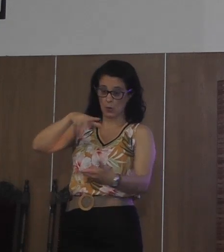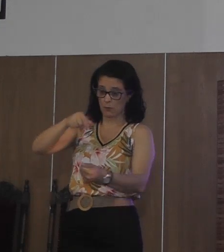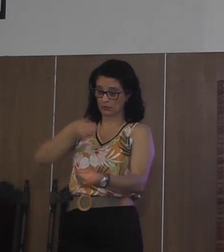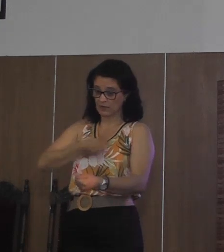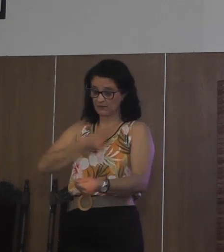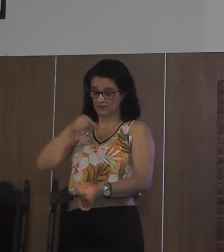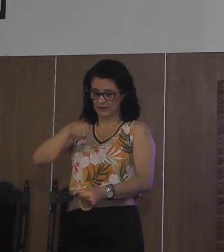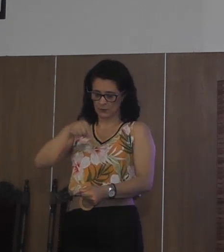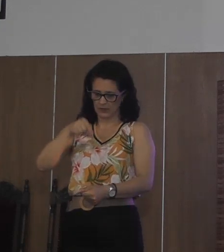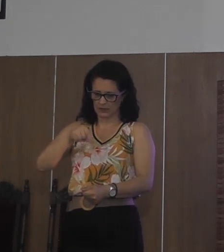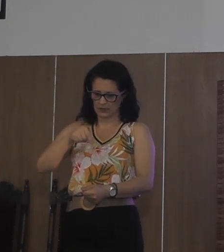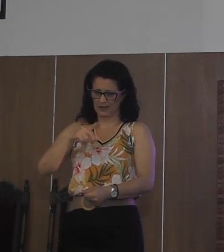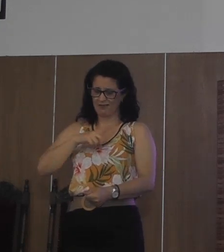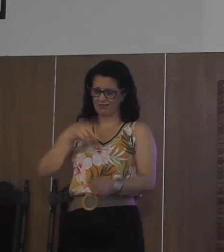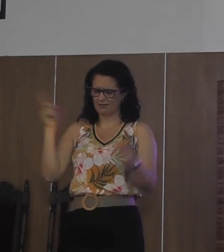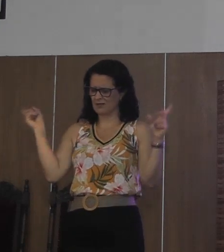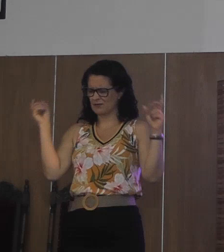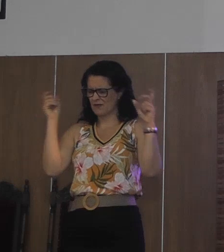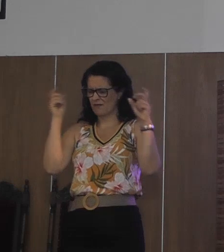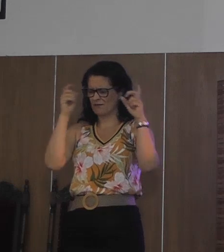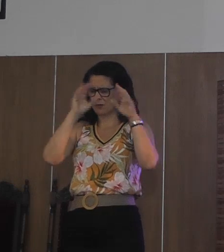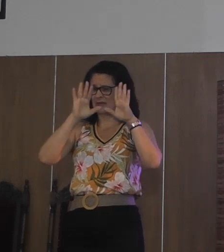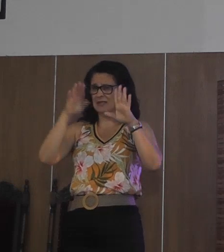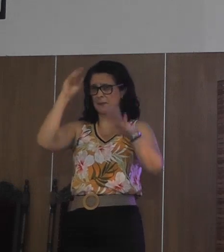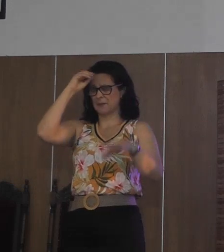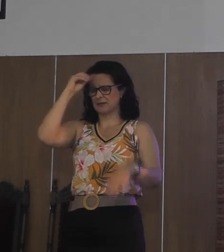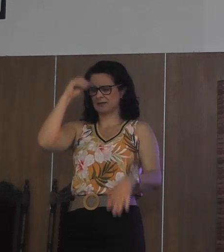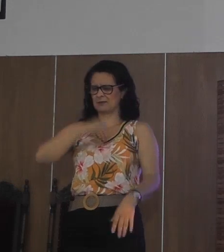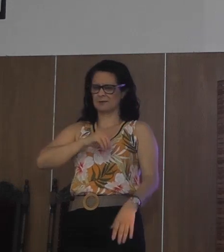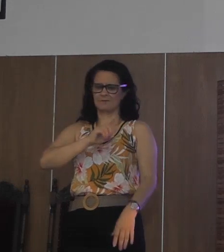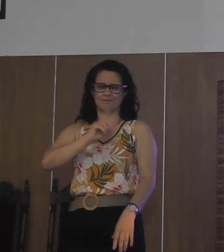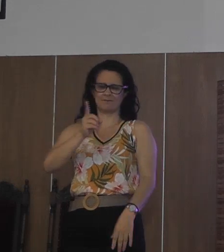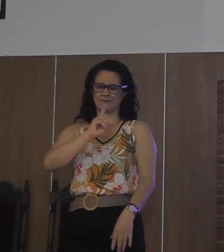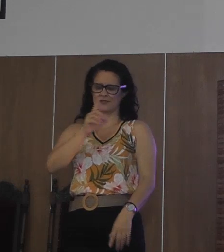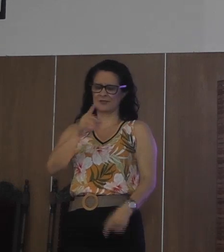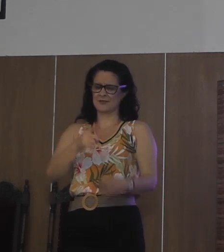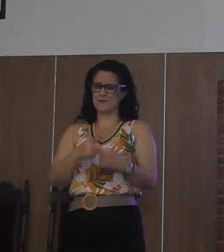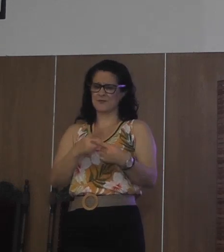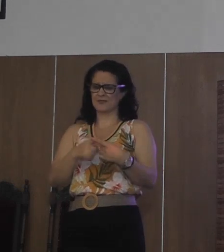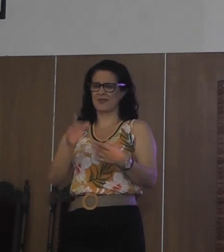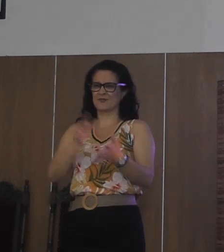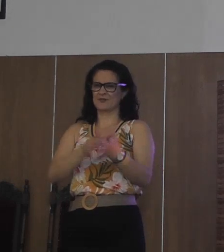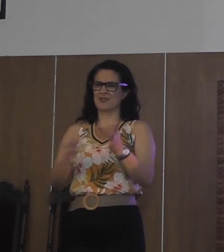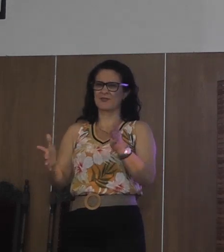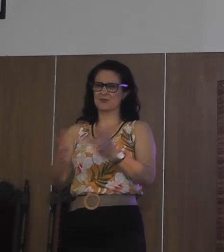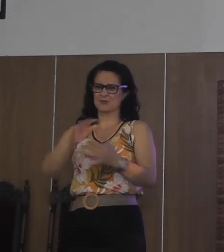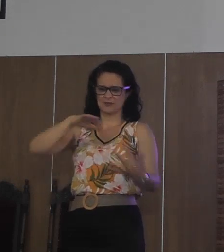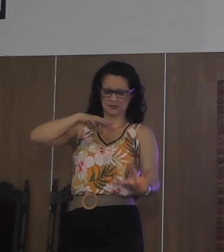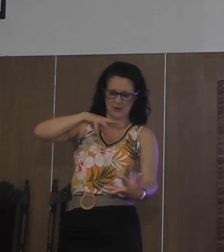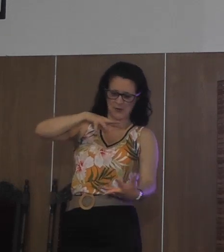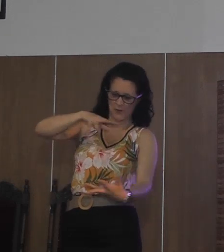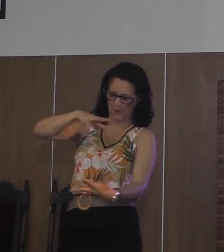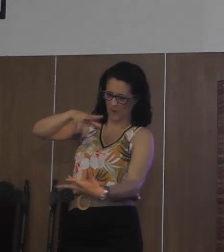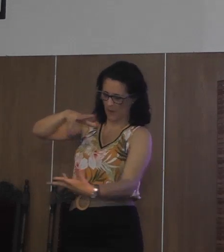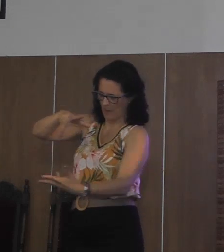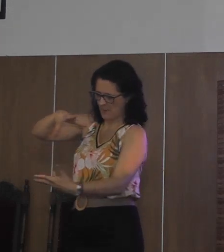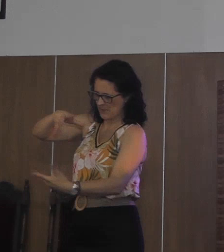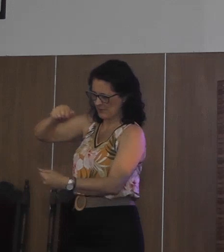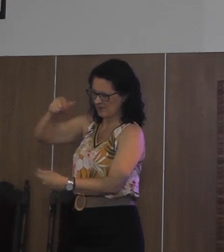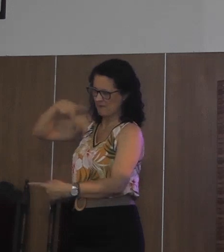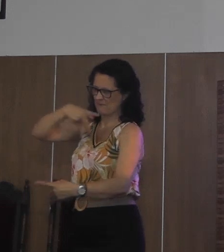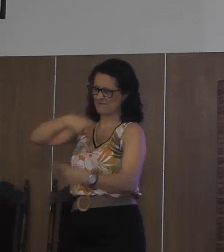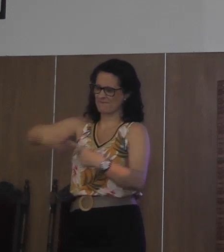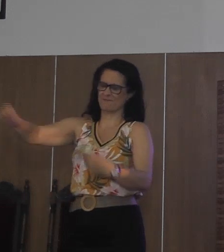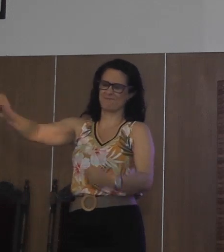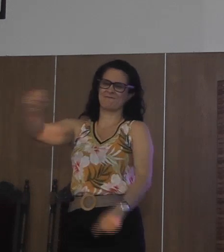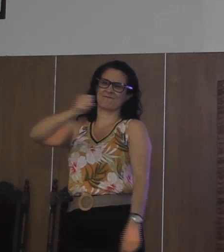Aflições. Mas tem de bom ânimo, eu venci o mundo. O porquê será que ele falou eu venci o mundo? Ele poderia terminar o